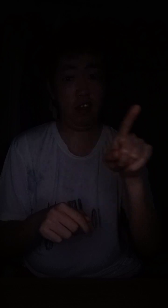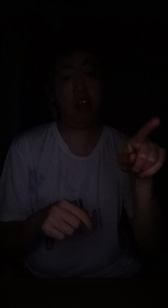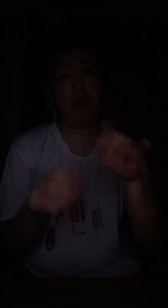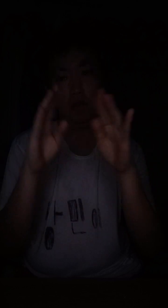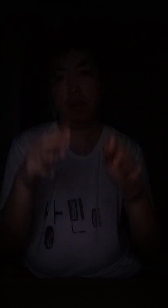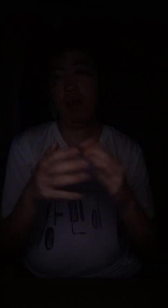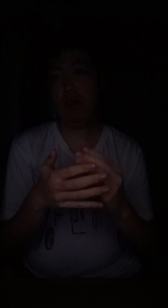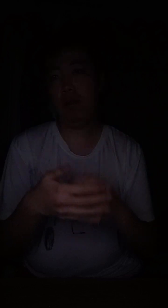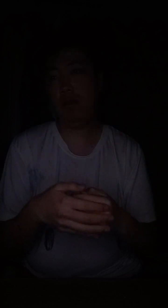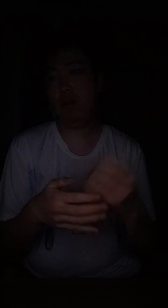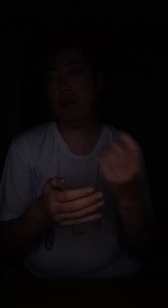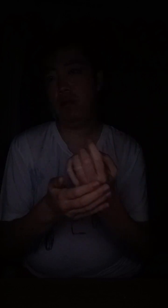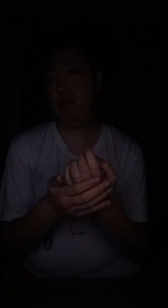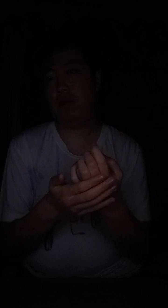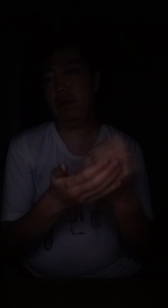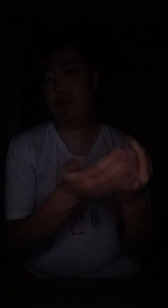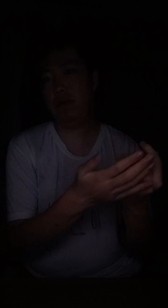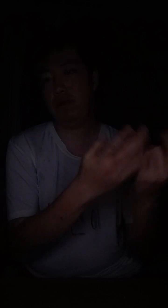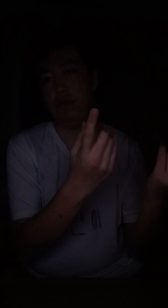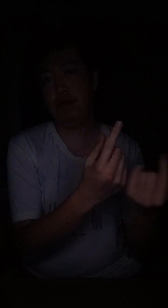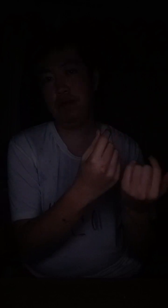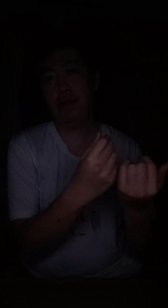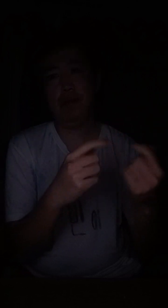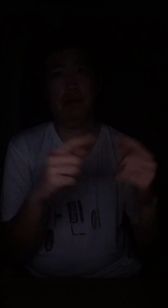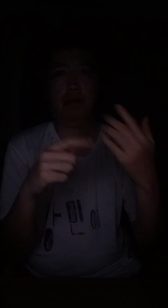비치하고 대여에 나서는 강남구청 관계자 이야기 들어보시죠.